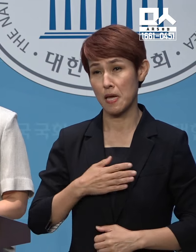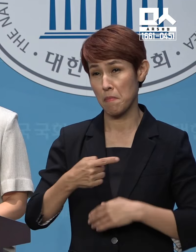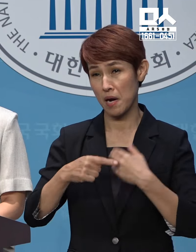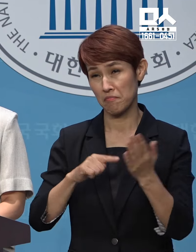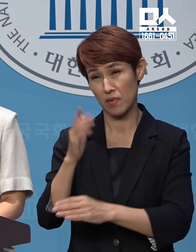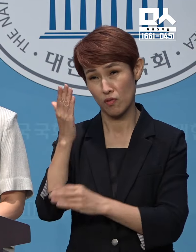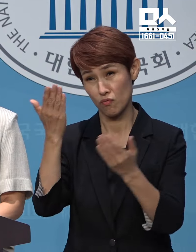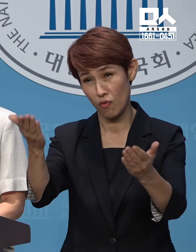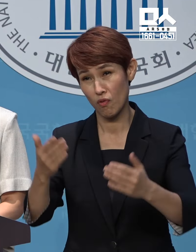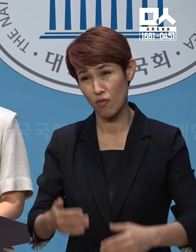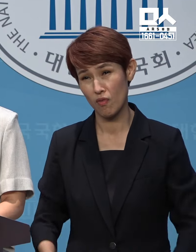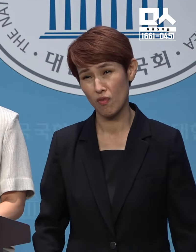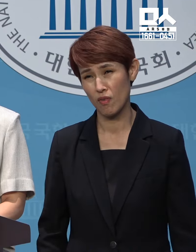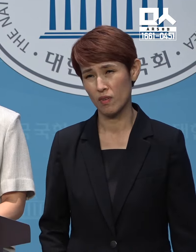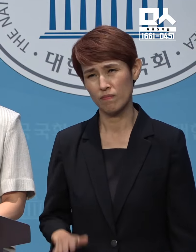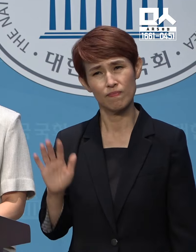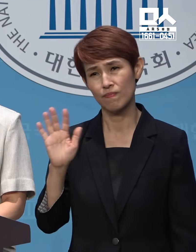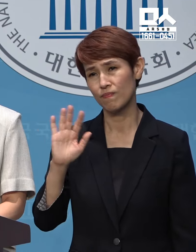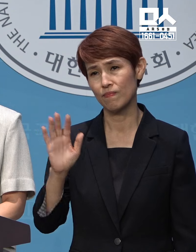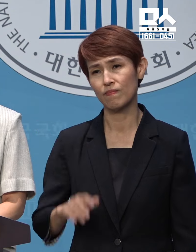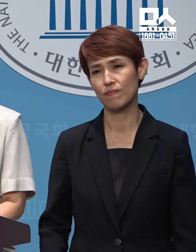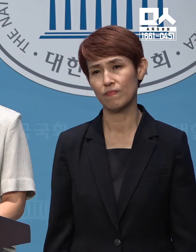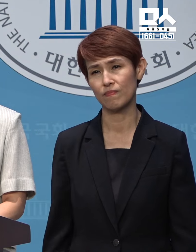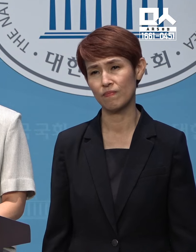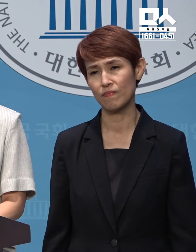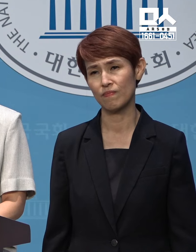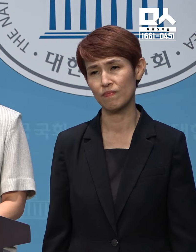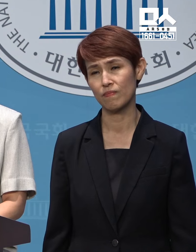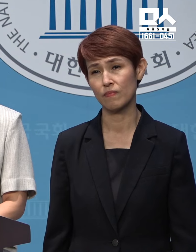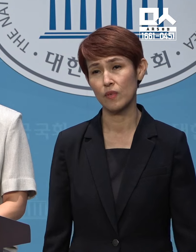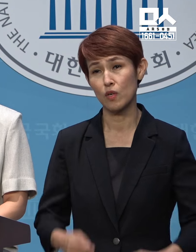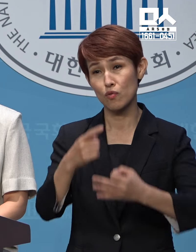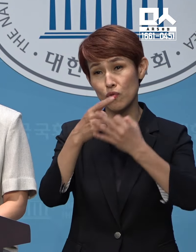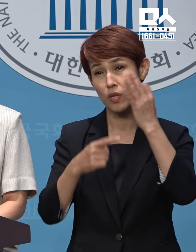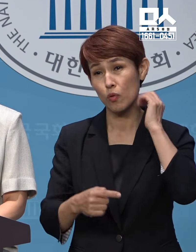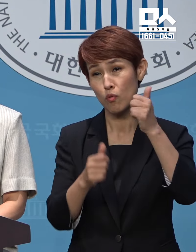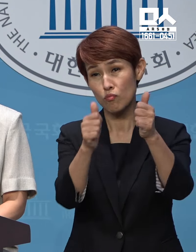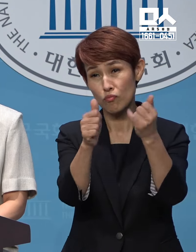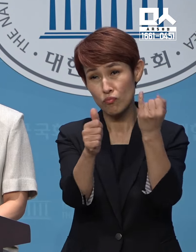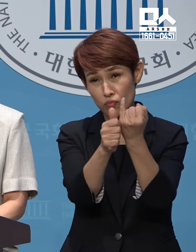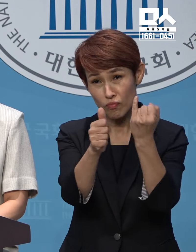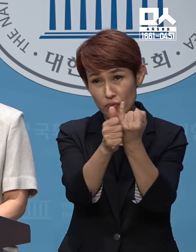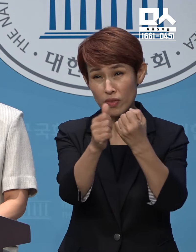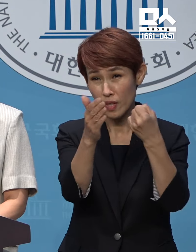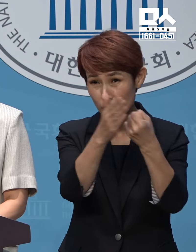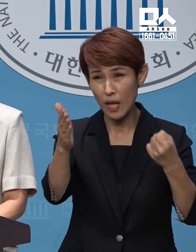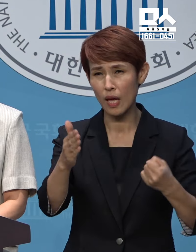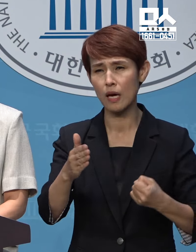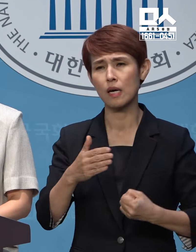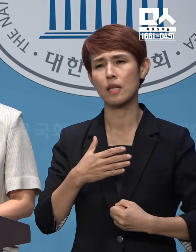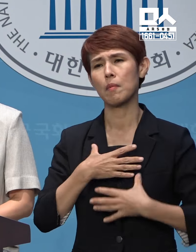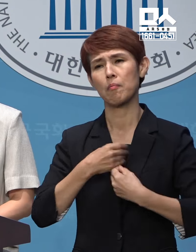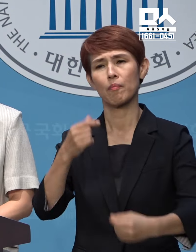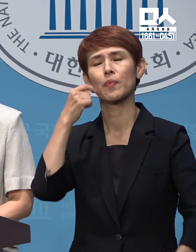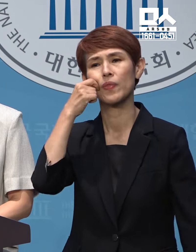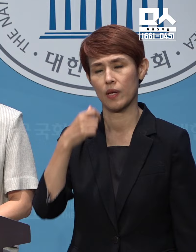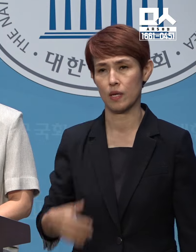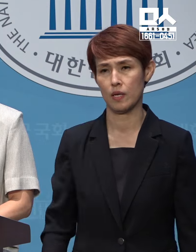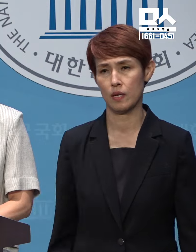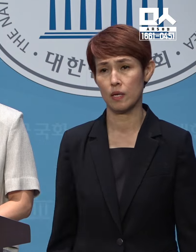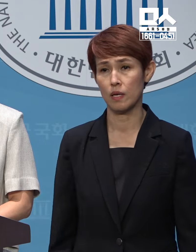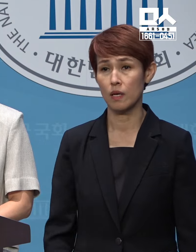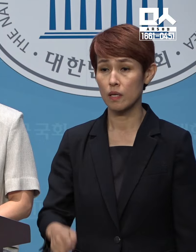들려드릴까요? 아니요. 윤 대통령 부부 탓에 안녕하지 못합니다. 그 회의는